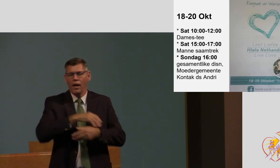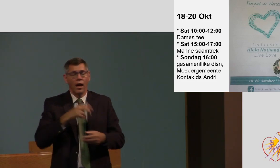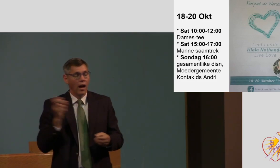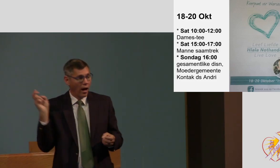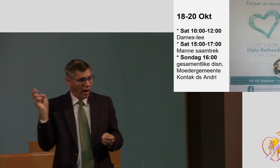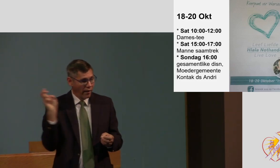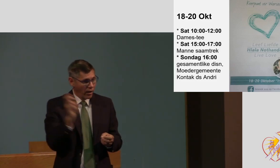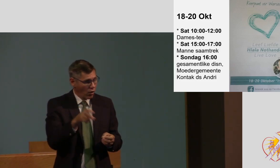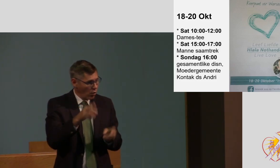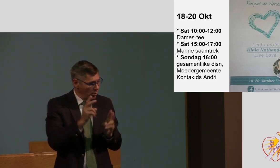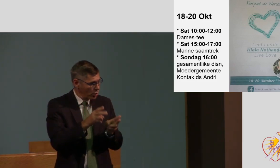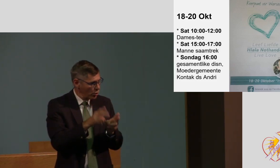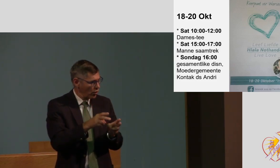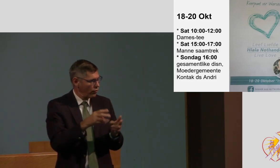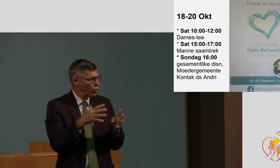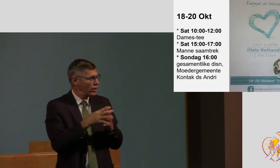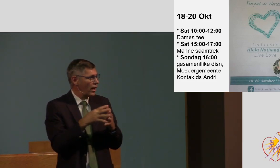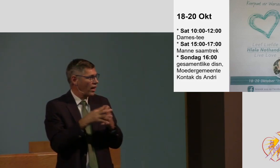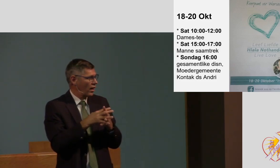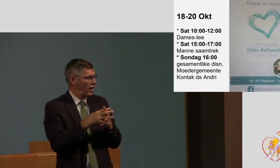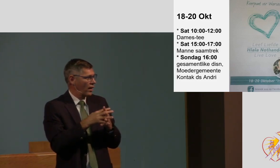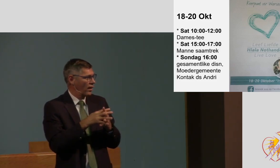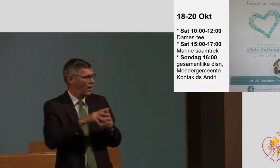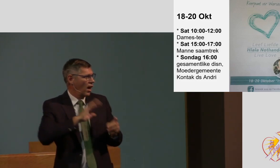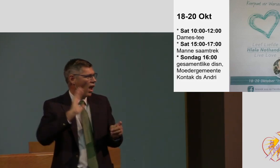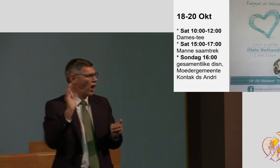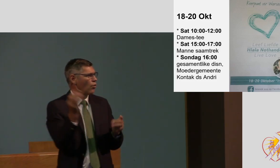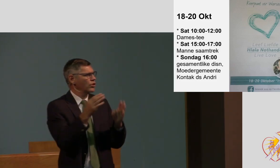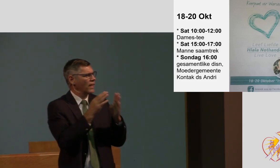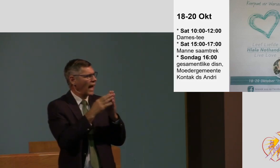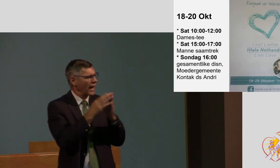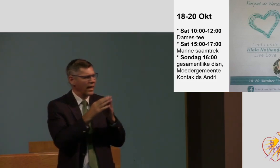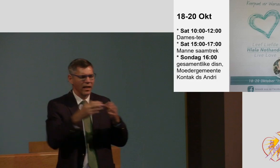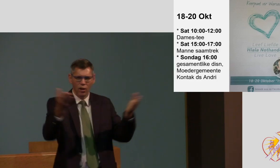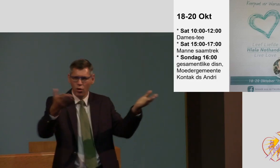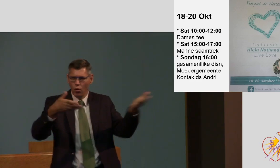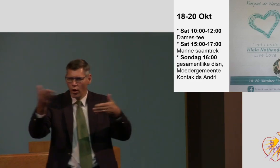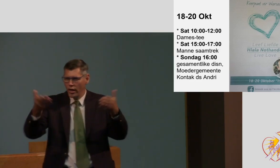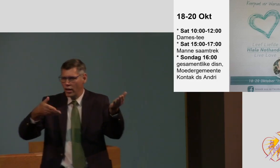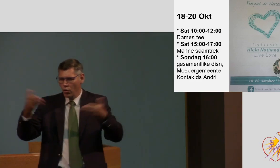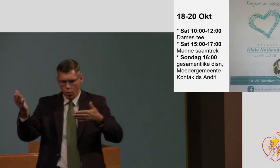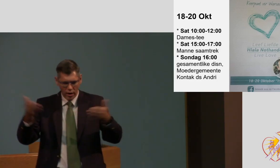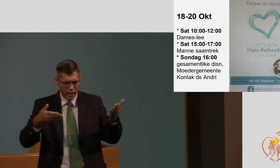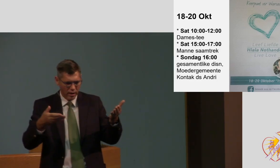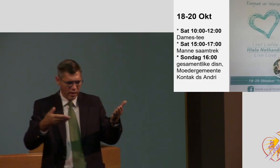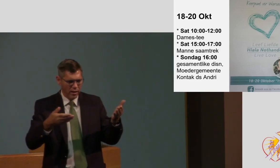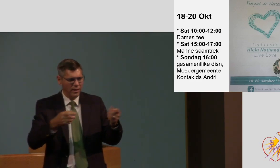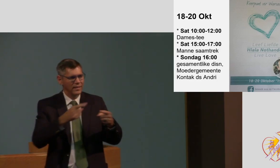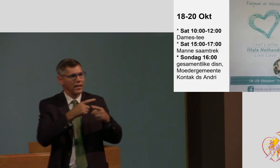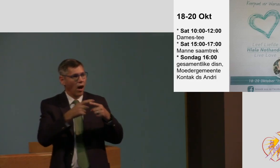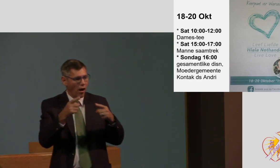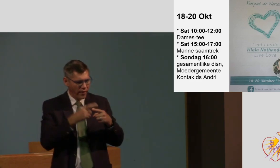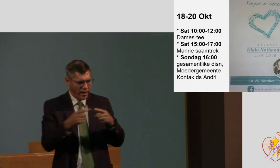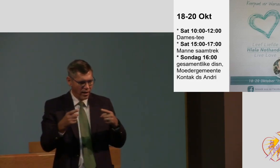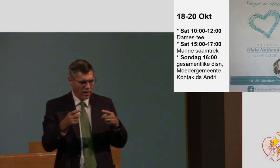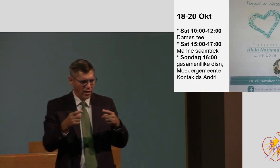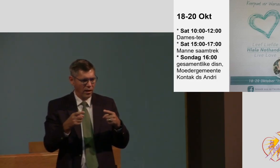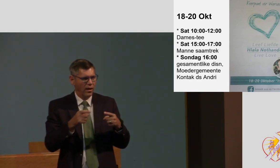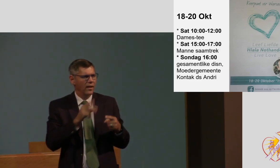Hy wil kom besoek Woester. Al ons kerke het genooi. Dis naweek, die